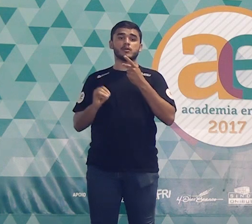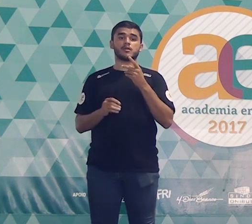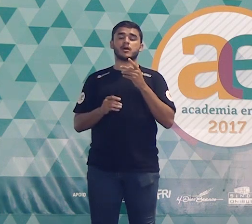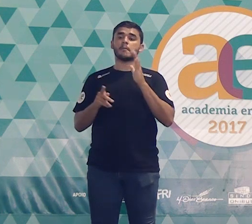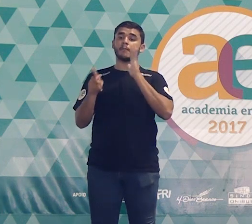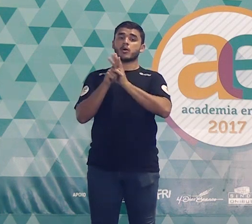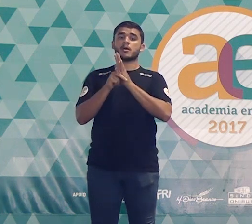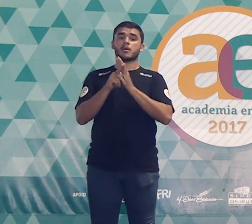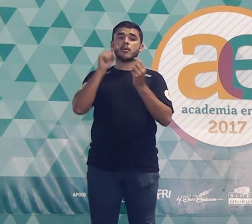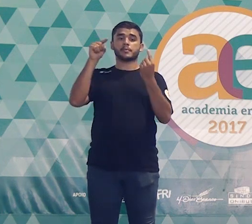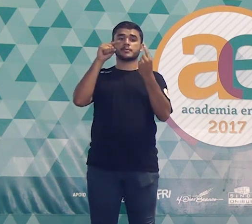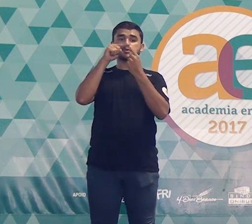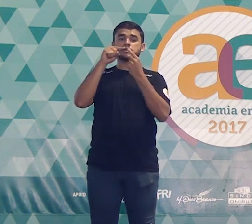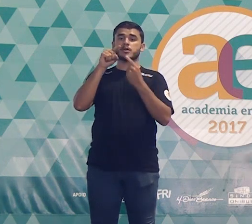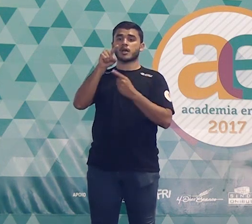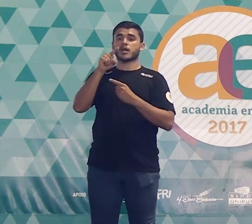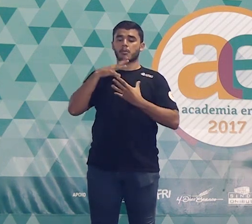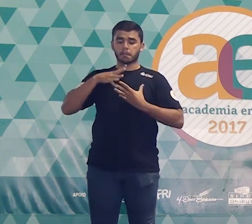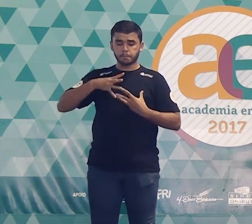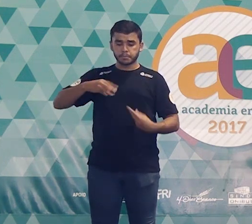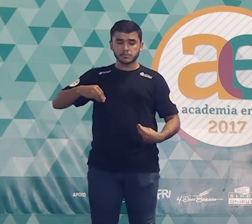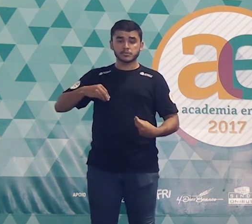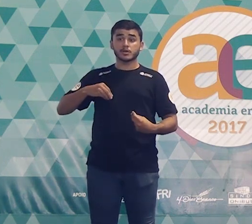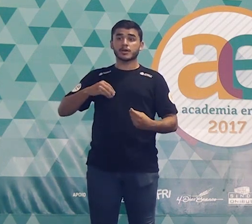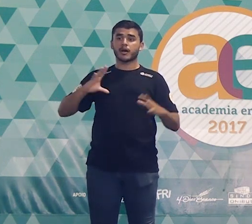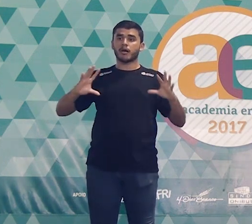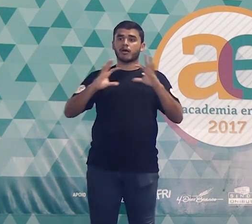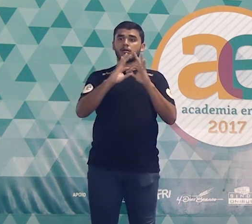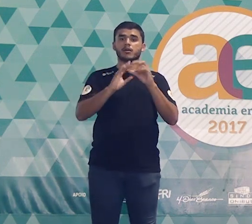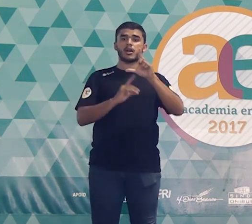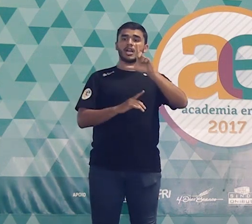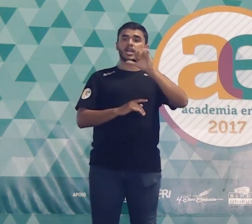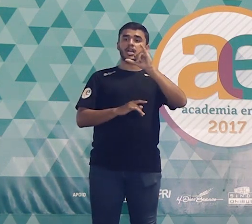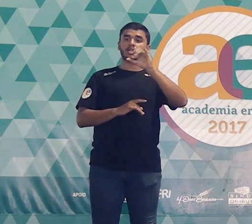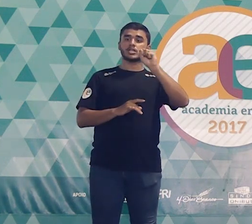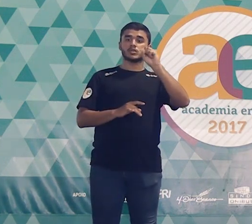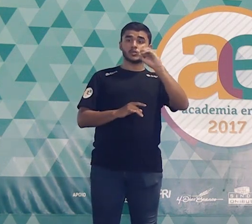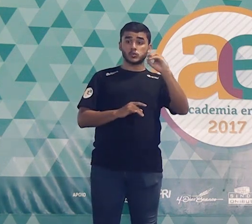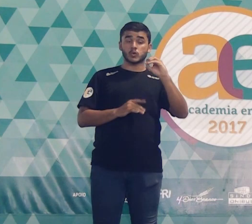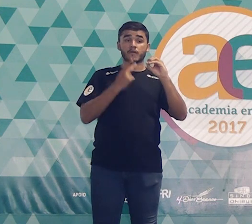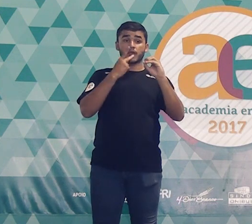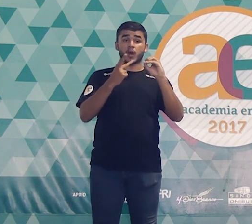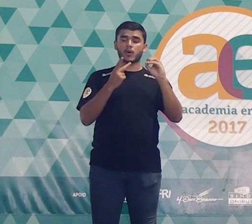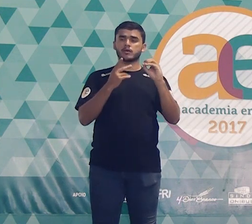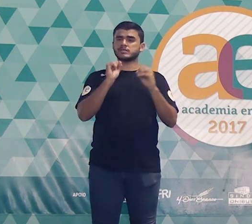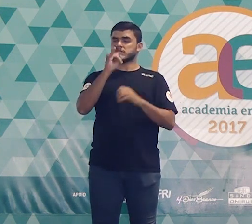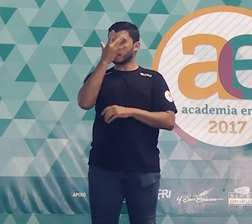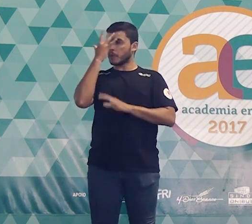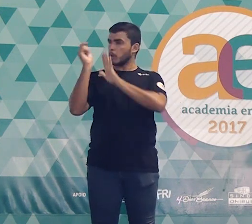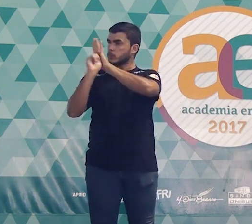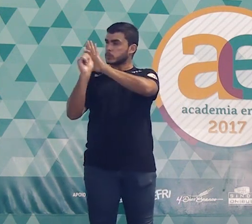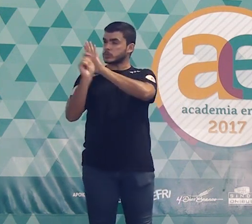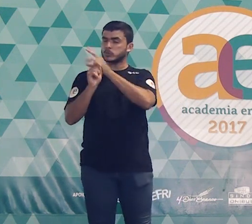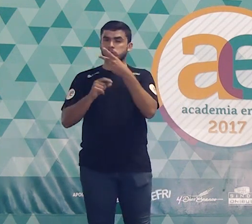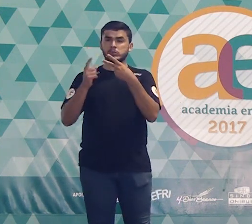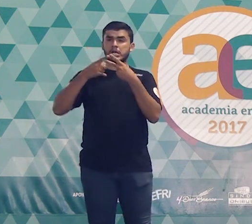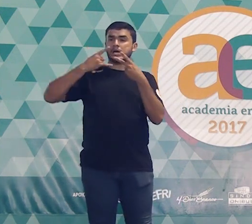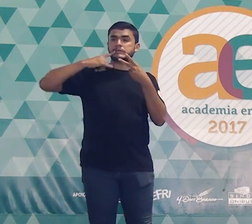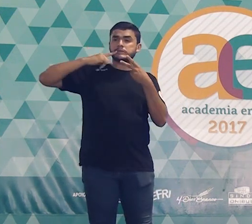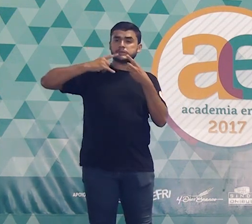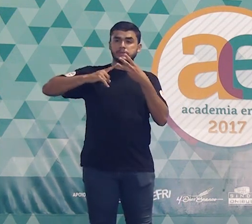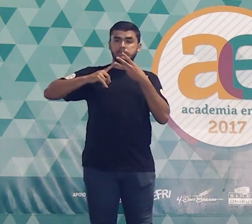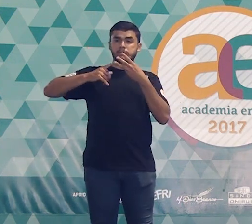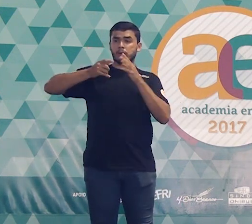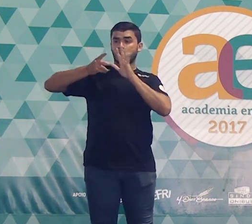a desintoxicação junto com o liso. Então, quando falam para você que a pessoa está se drogando, a pessoa está tomando uma cachaça,